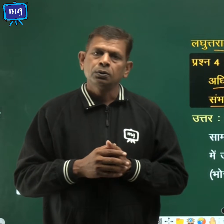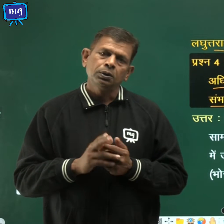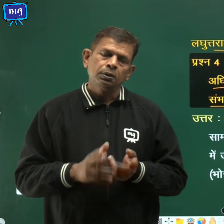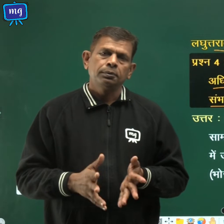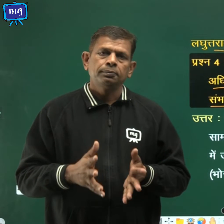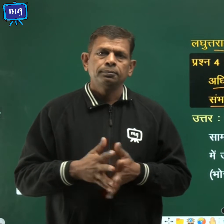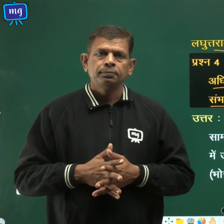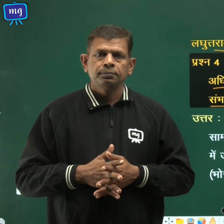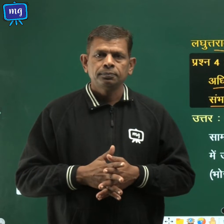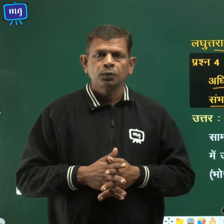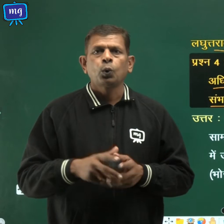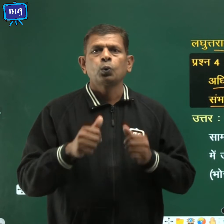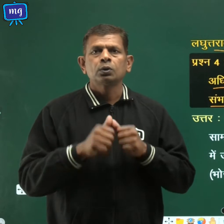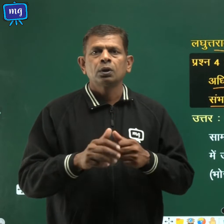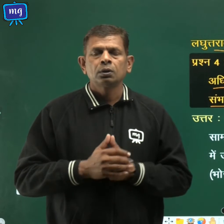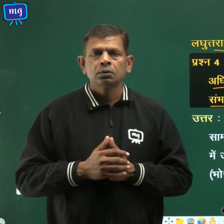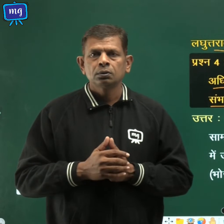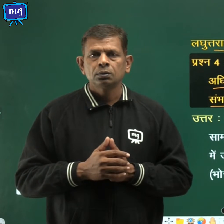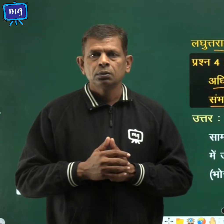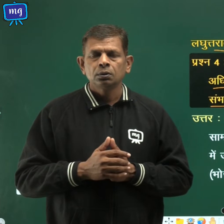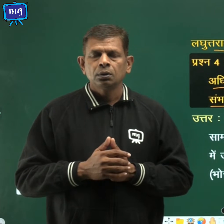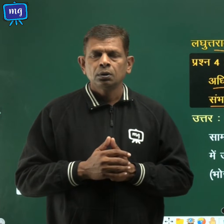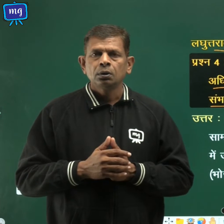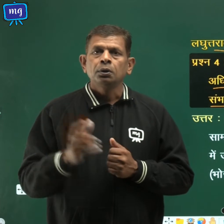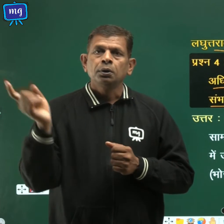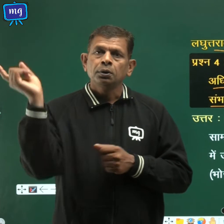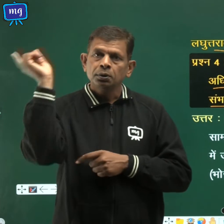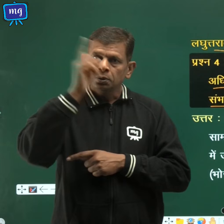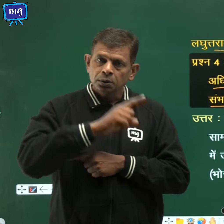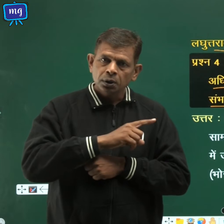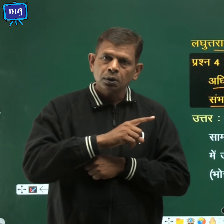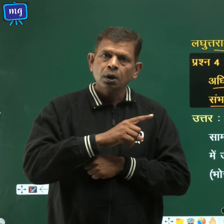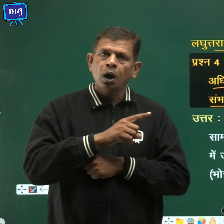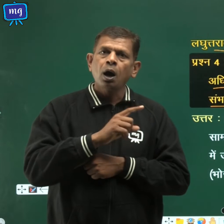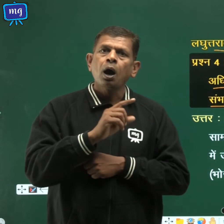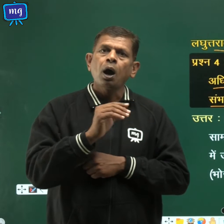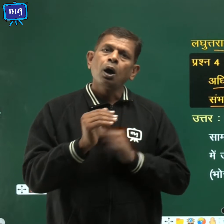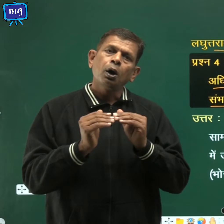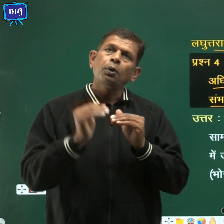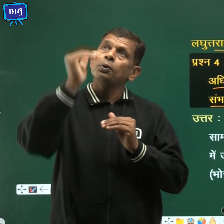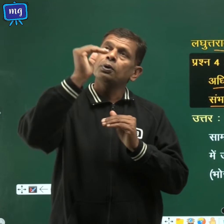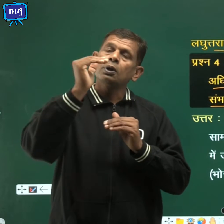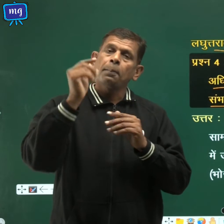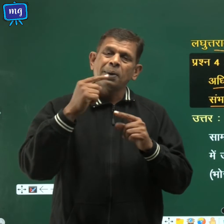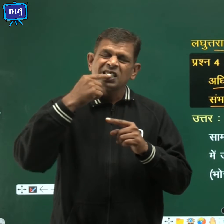होती है? उत्तर, दिन का अधिकतम तापमान